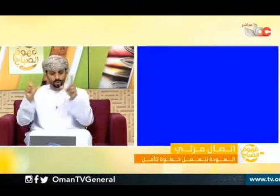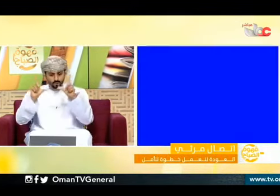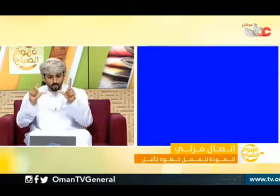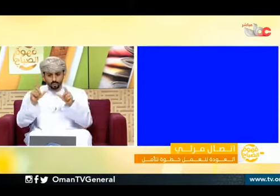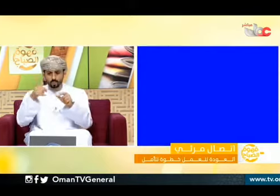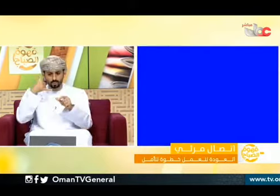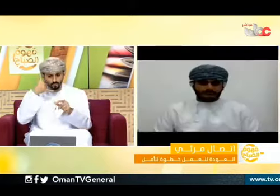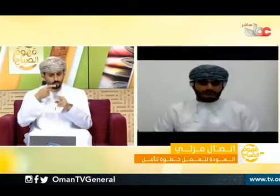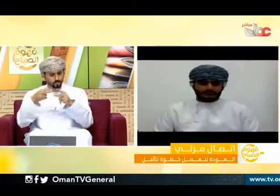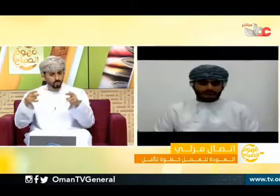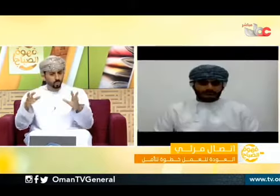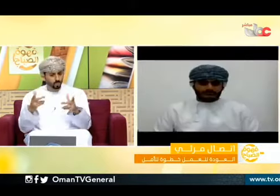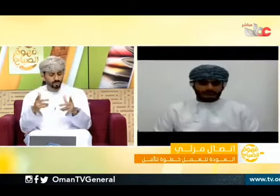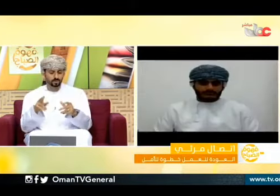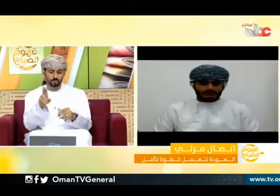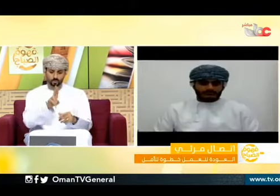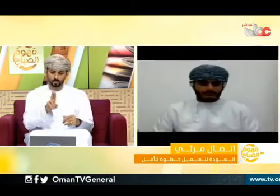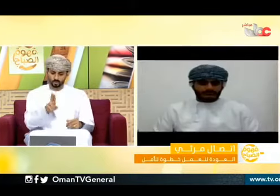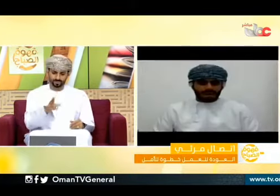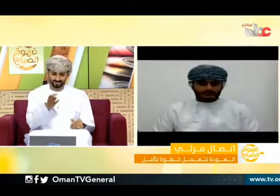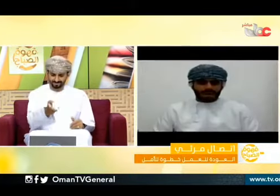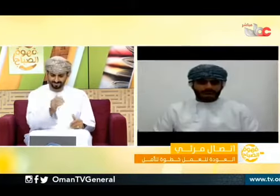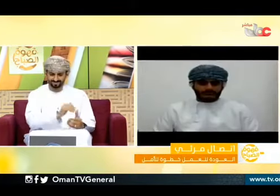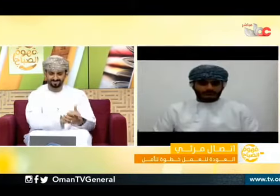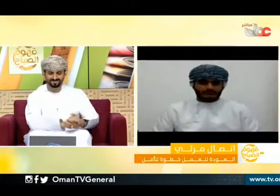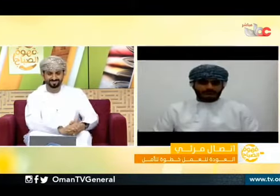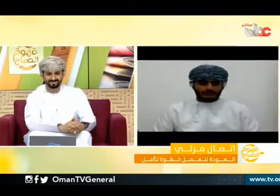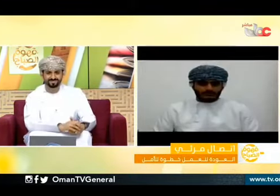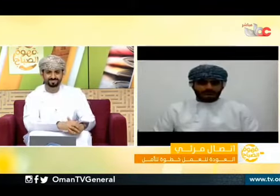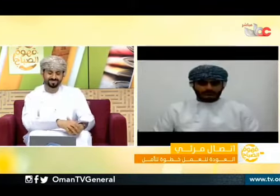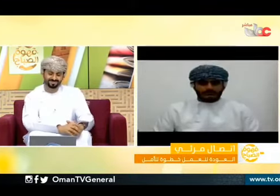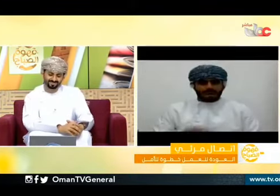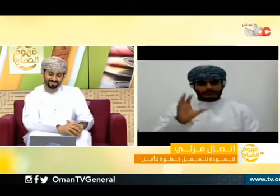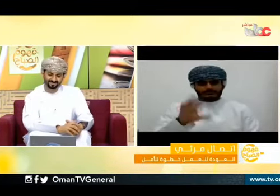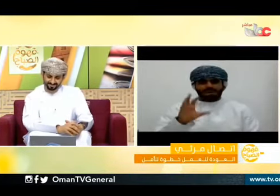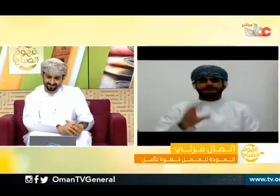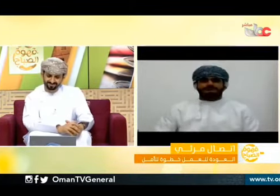هناك تدريب؟ هل هناك تعريف بهذه الإجراءات؟